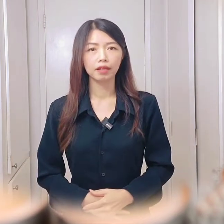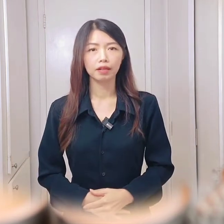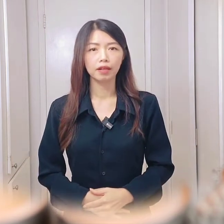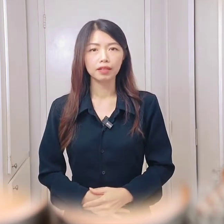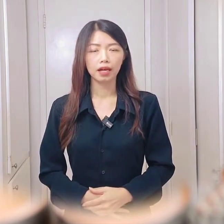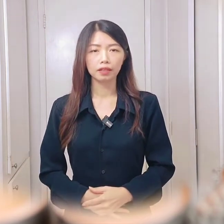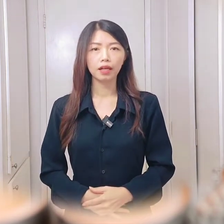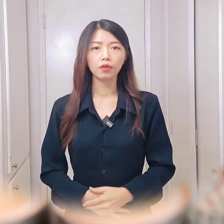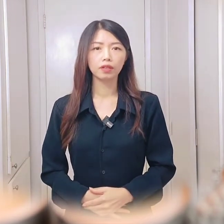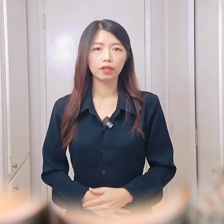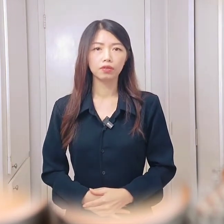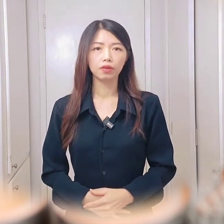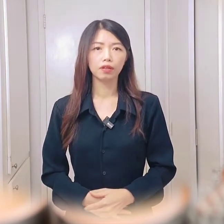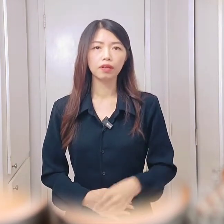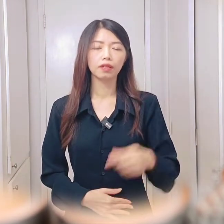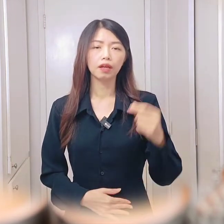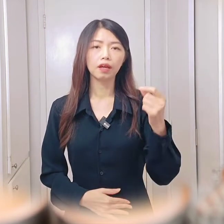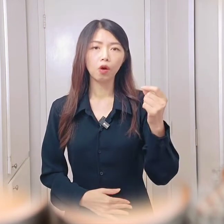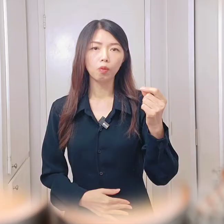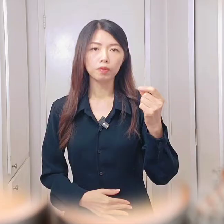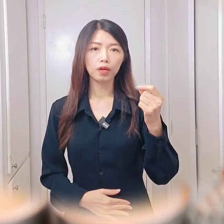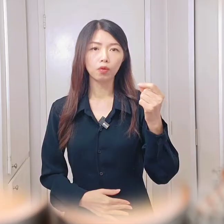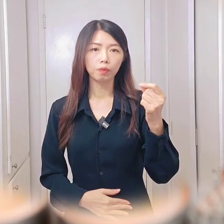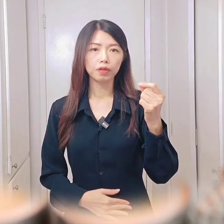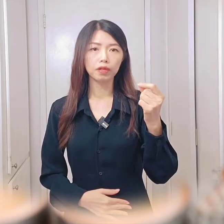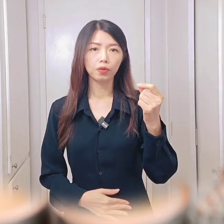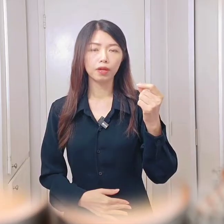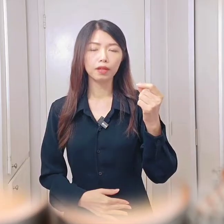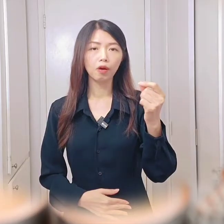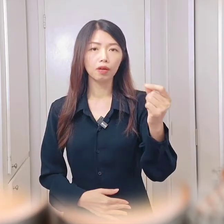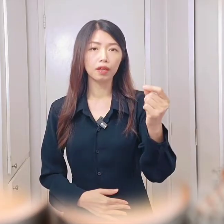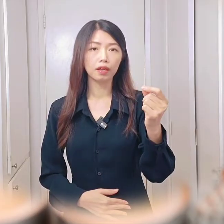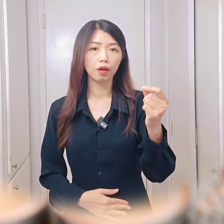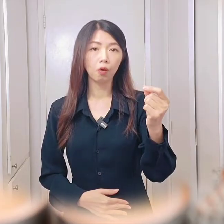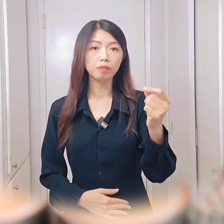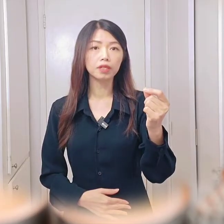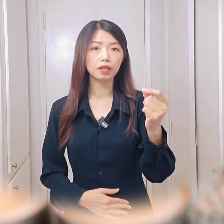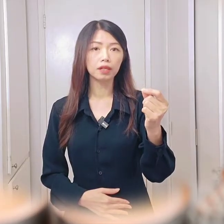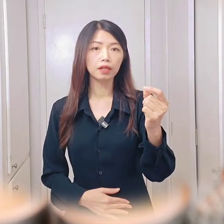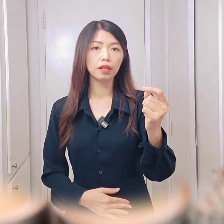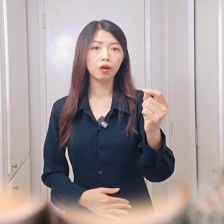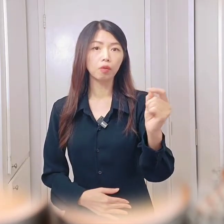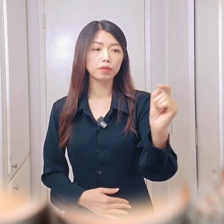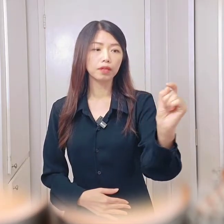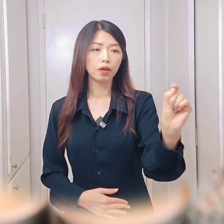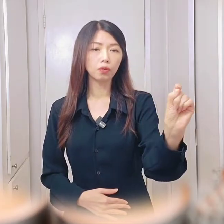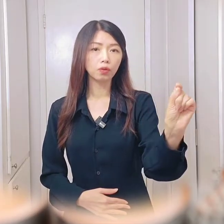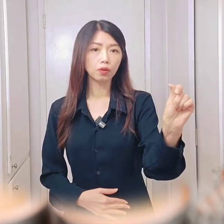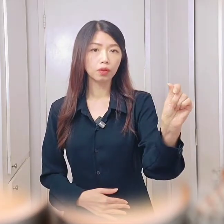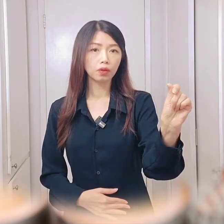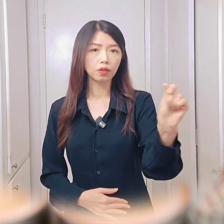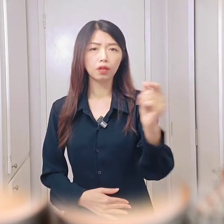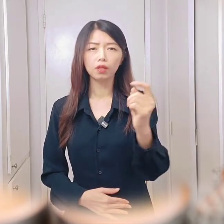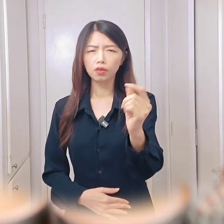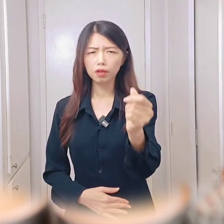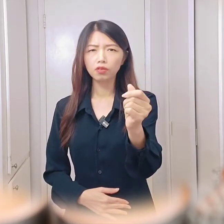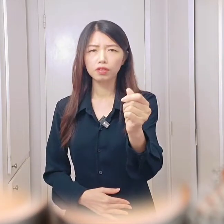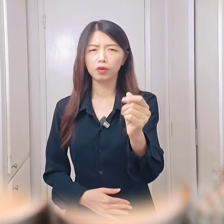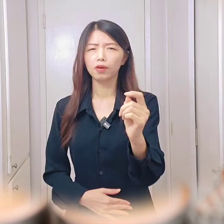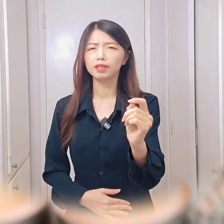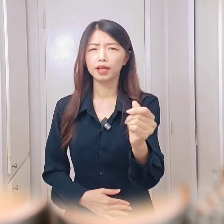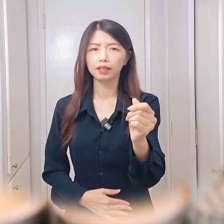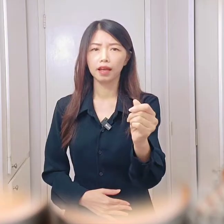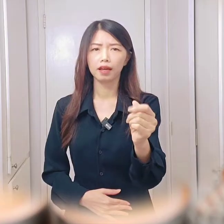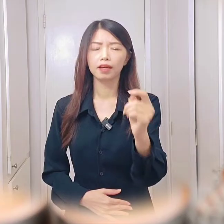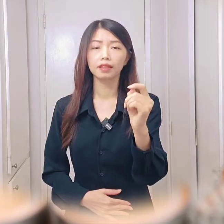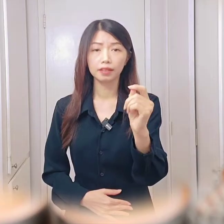작은 마을, 작다라고 한 뜻의 수어는 검지하고 엄지를 이용해서 이 엄지를 검지에 대고 튕겨주시는